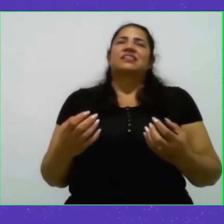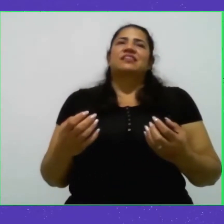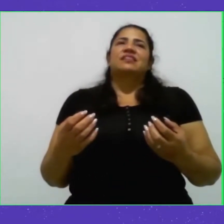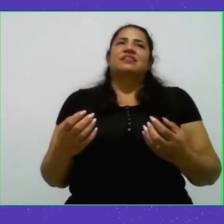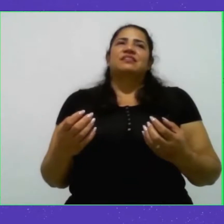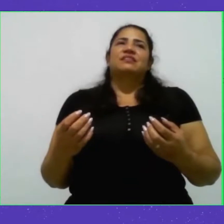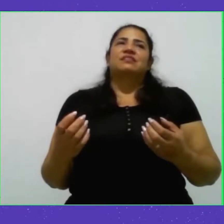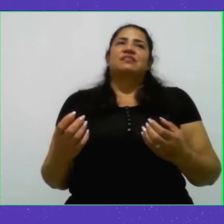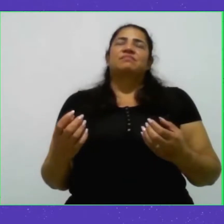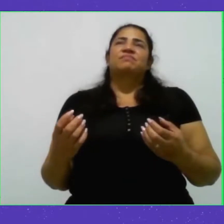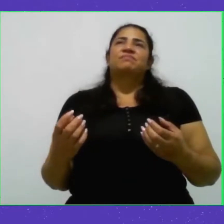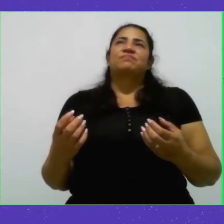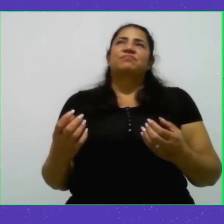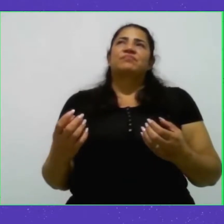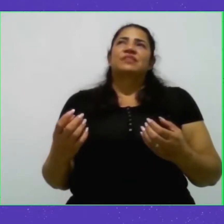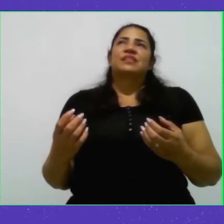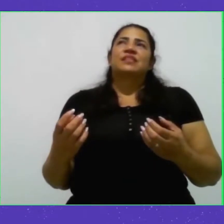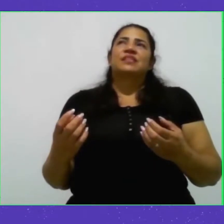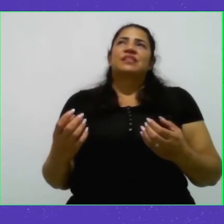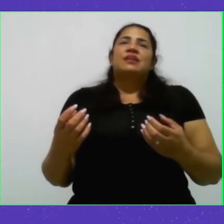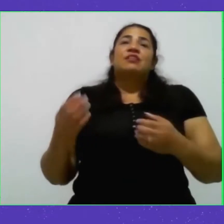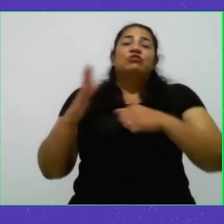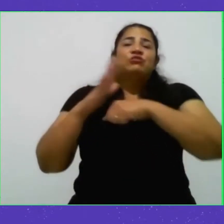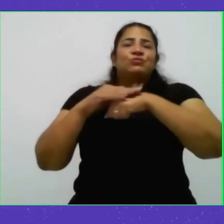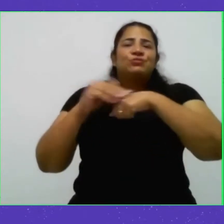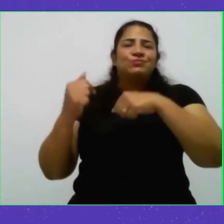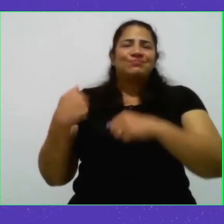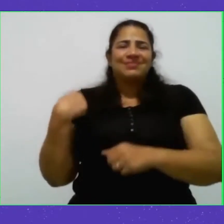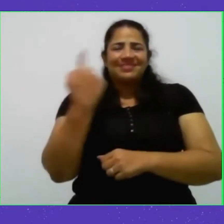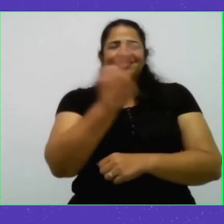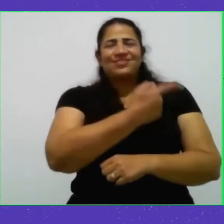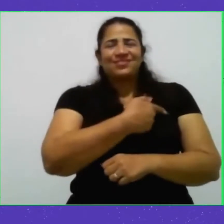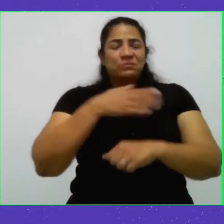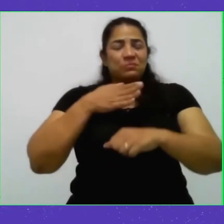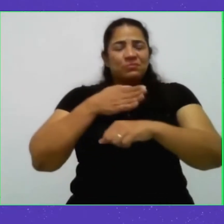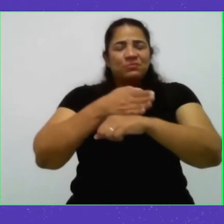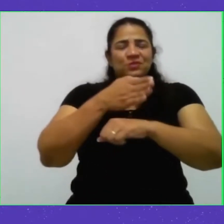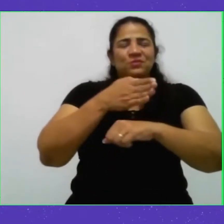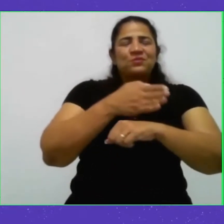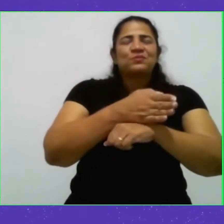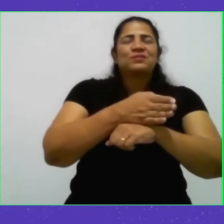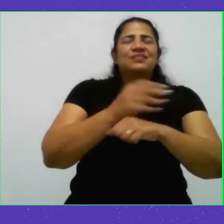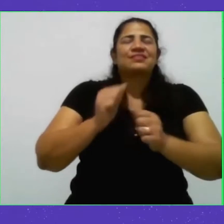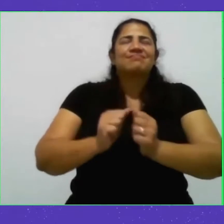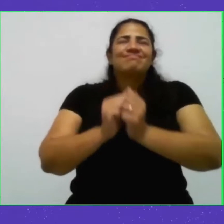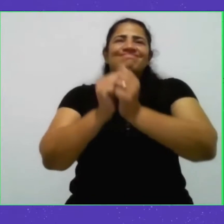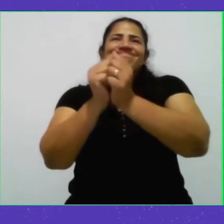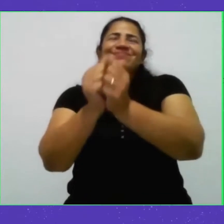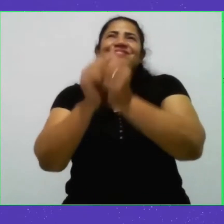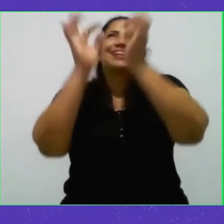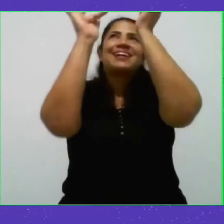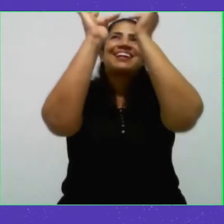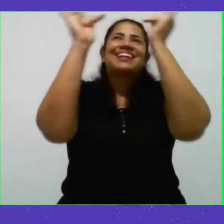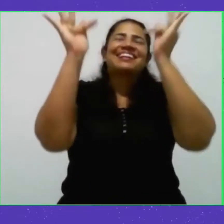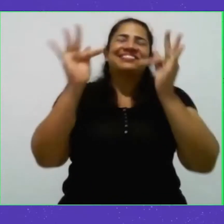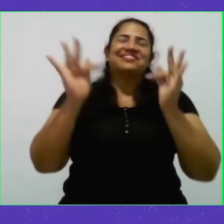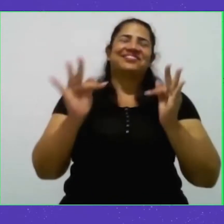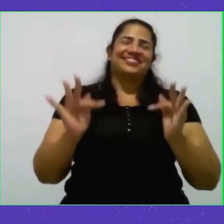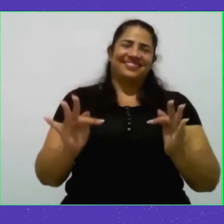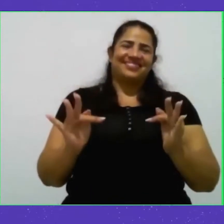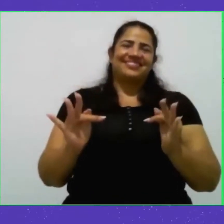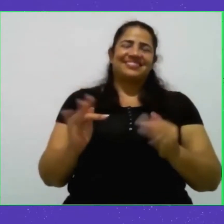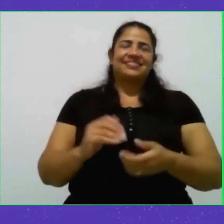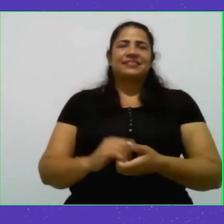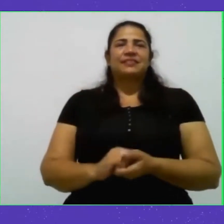quis nos introduzir nesse ambiente de prazer, de alegria, de felicidade. Se